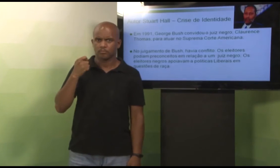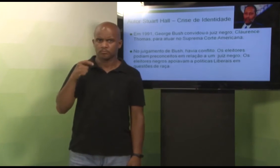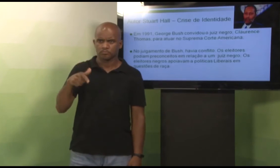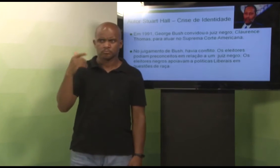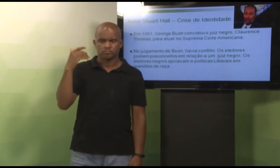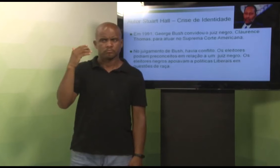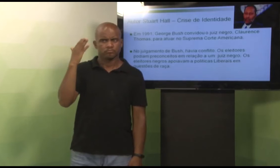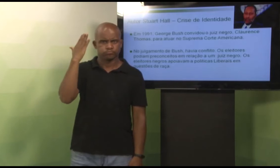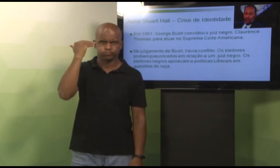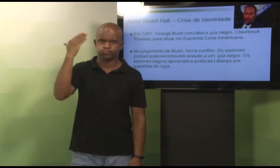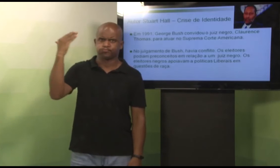negro,